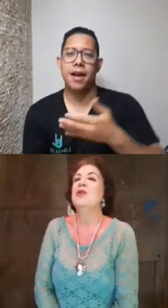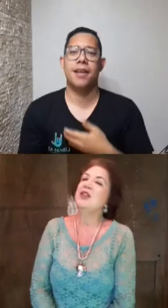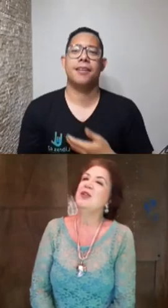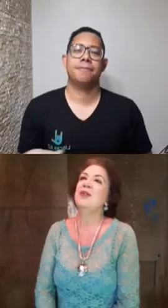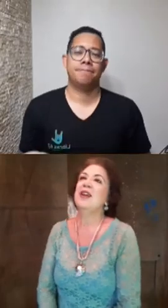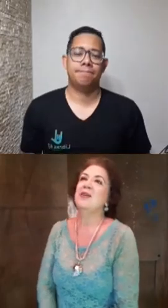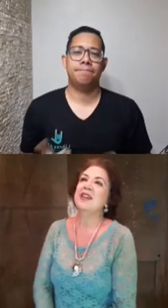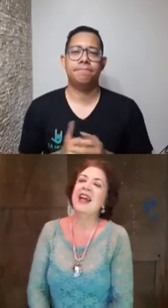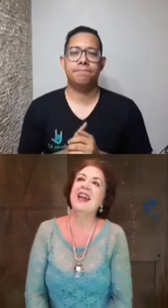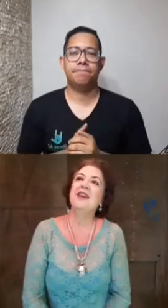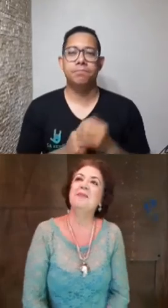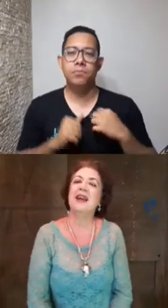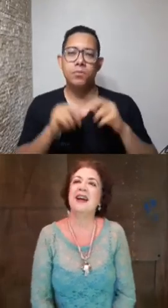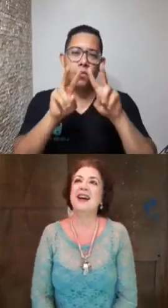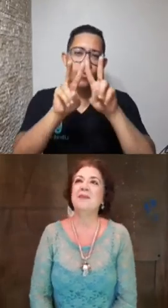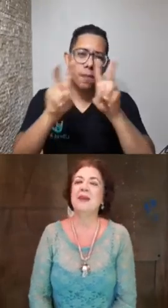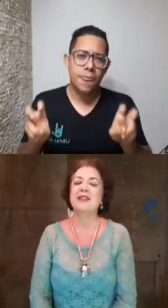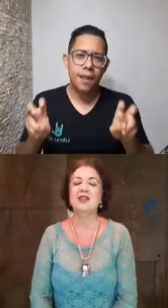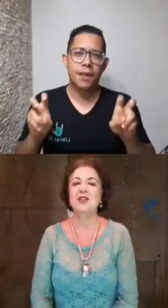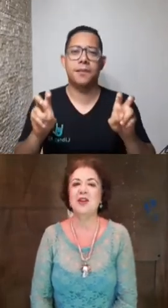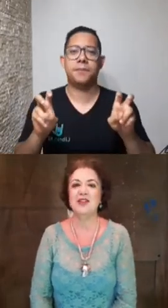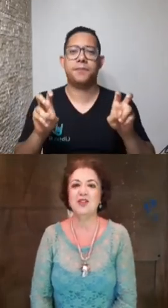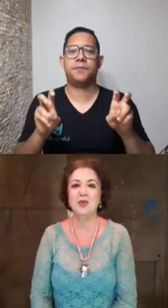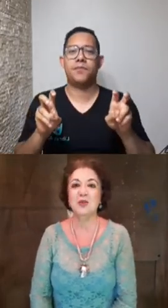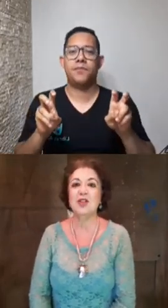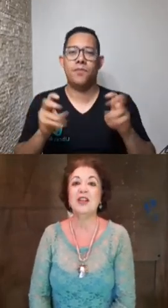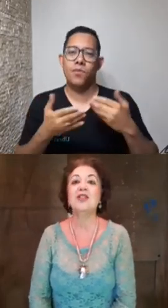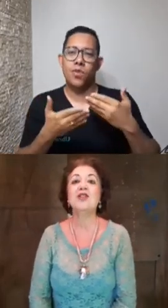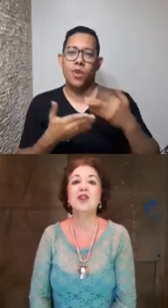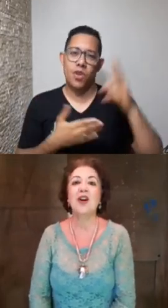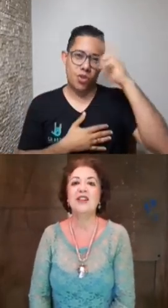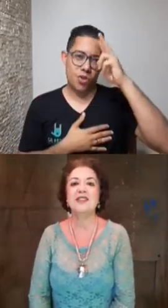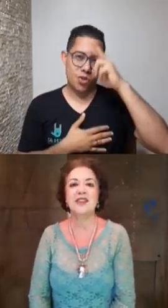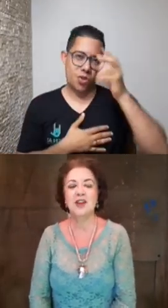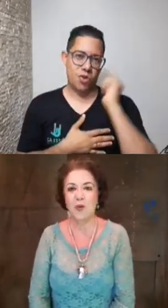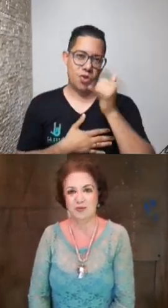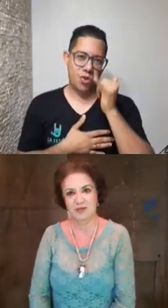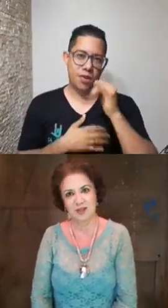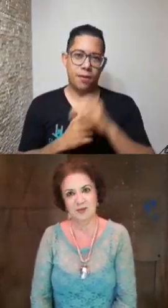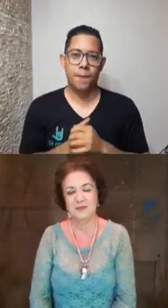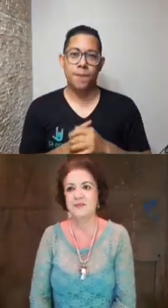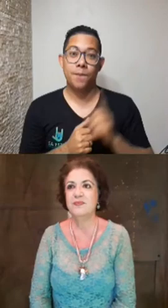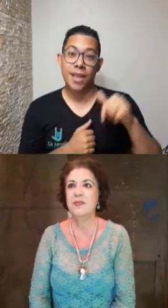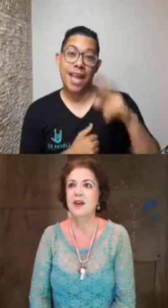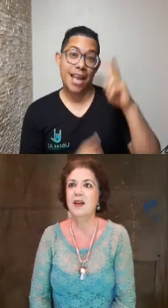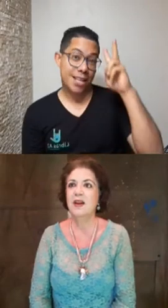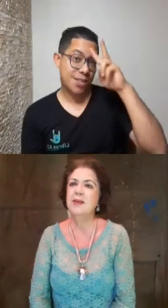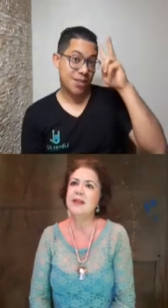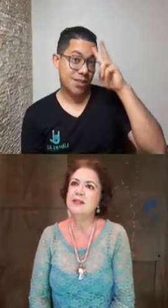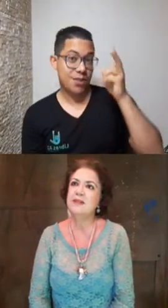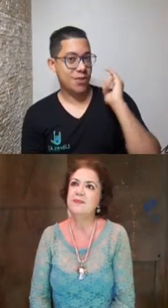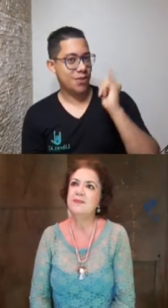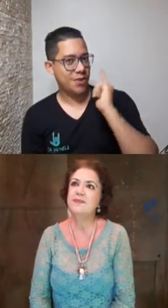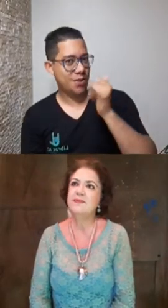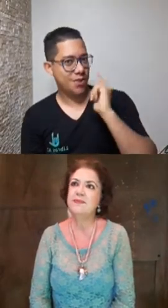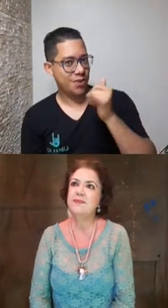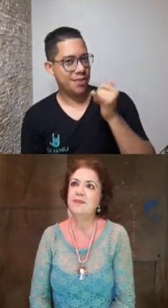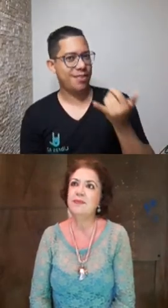O título que eu dei para as histórias de hoje, Histórias que Contam.